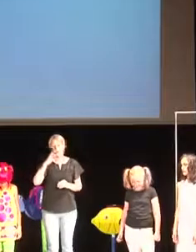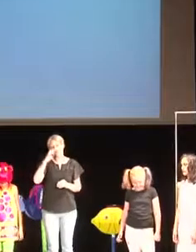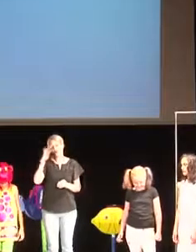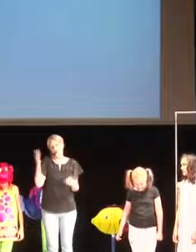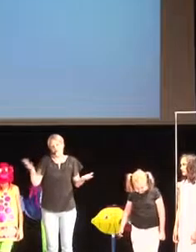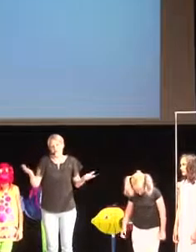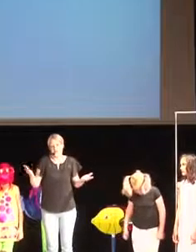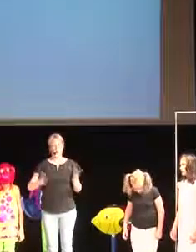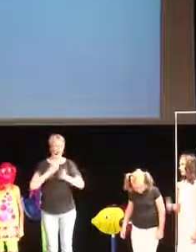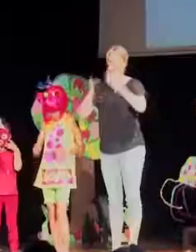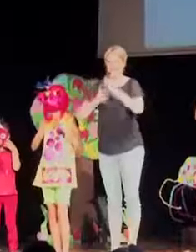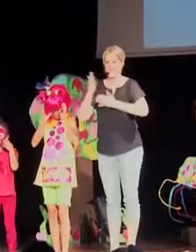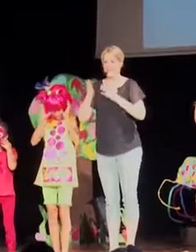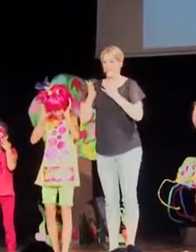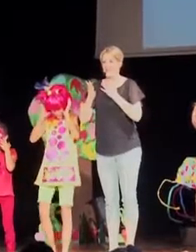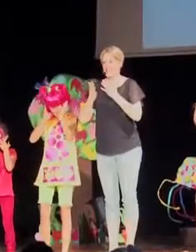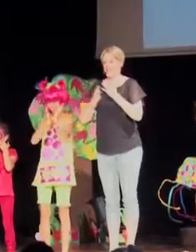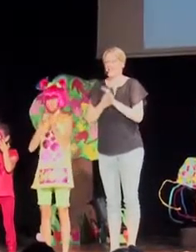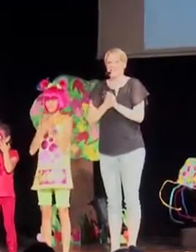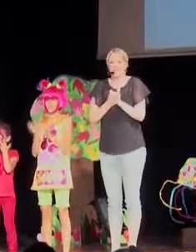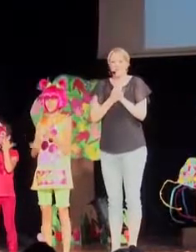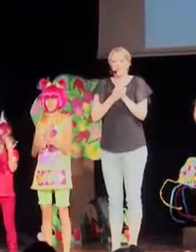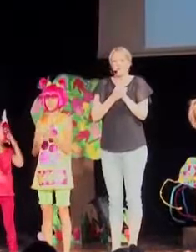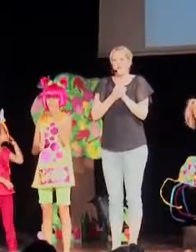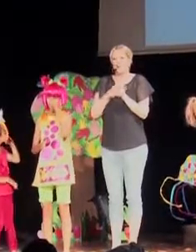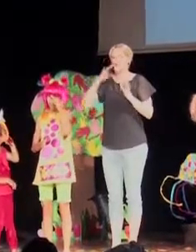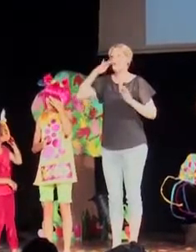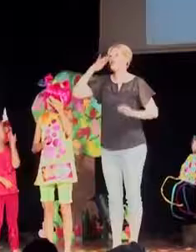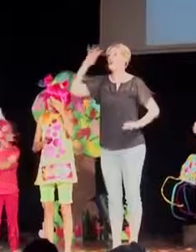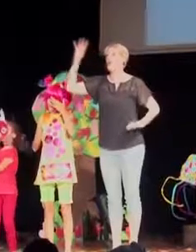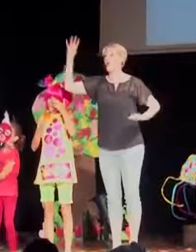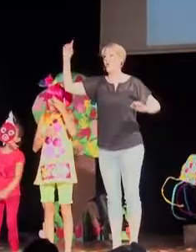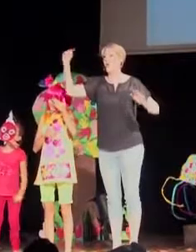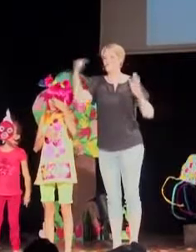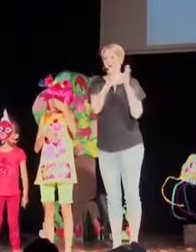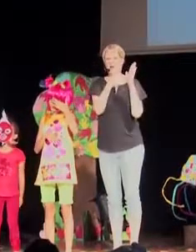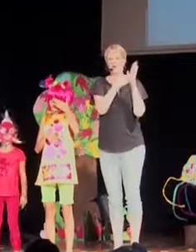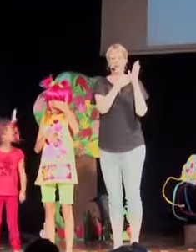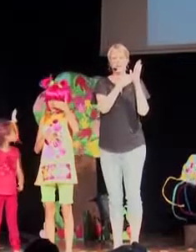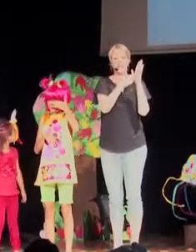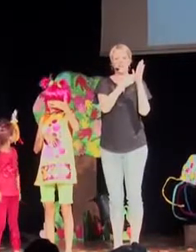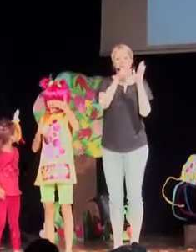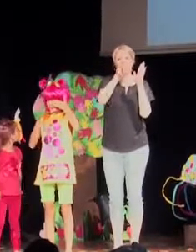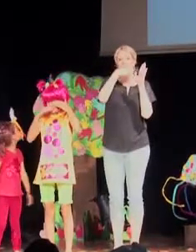une chanson forcément avec des signes, c'est-à-dire une chanson qui part de là, qui